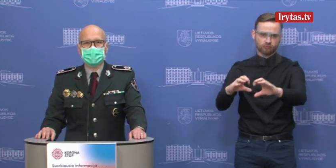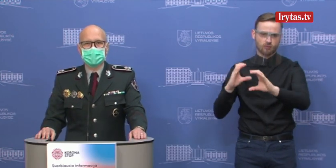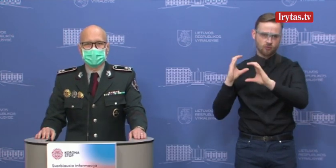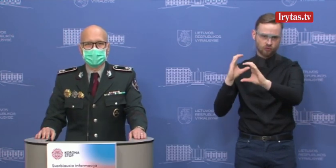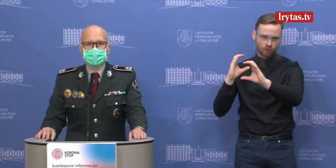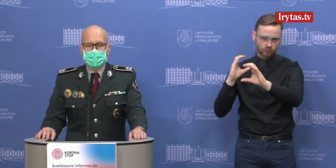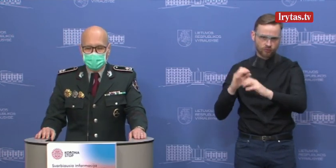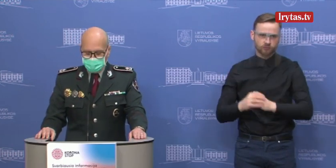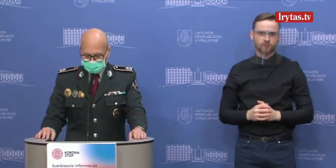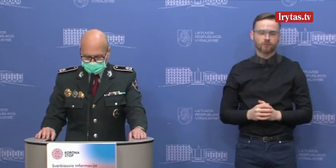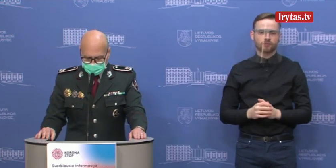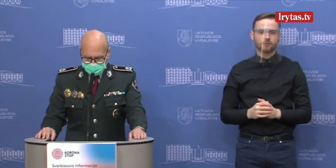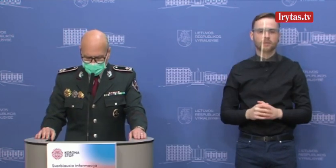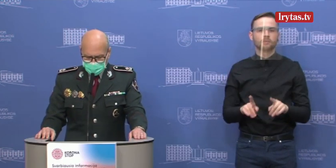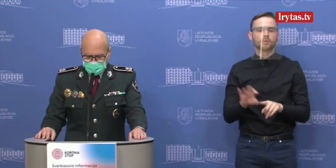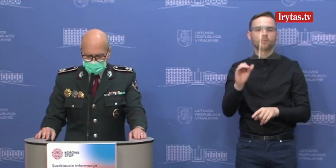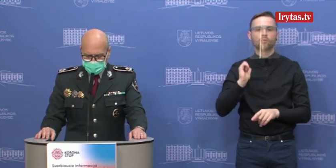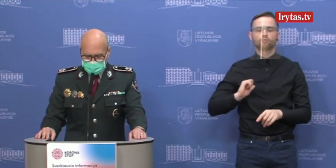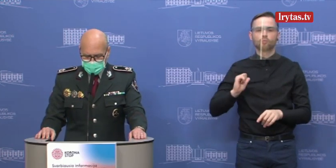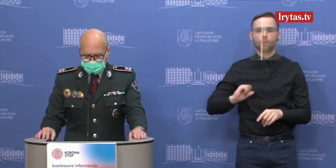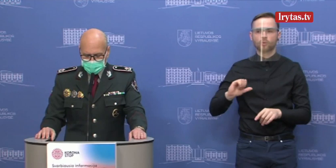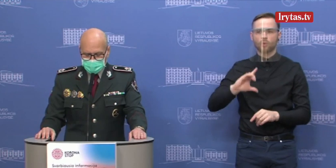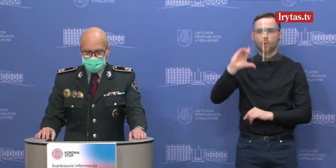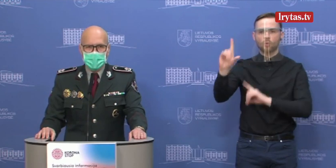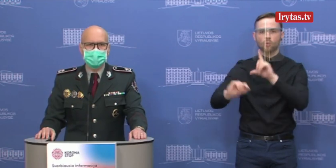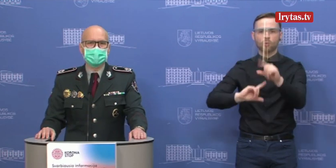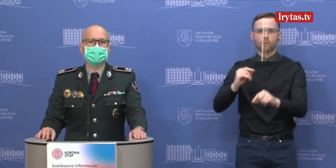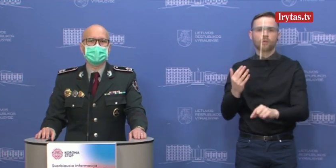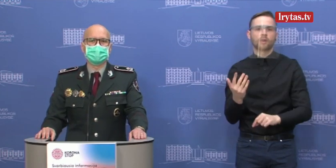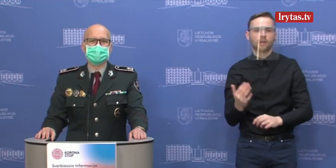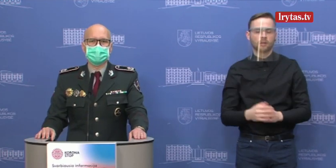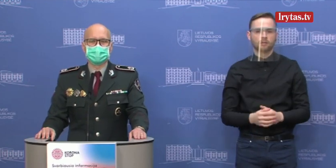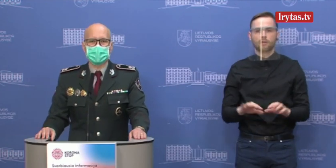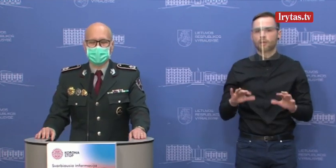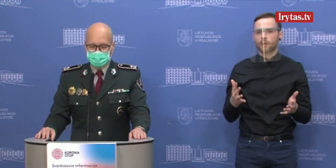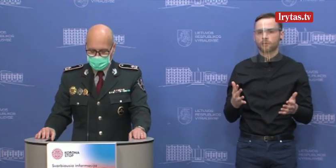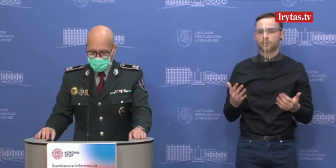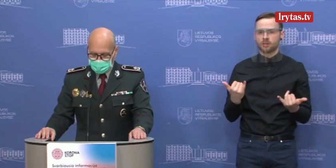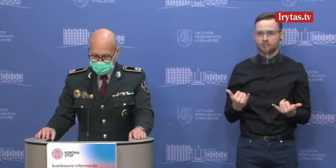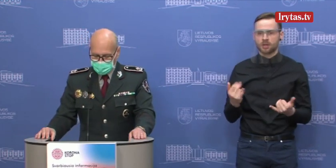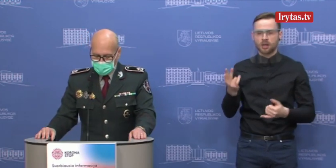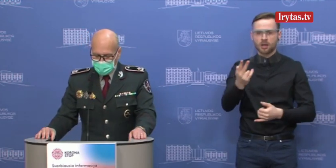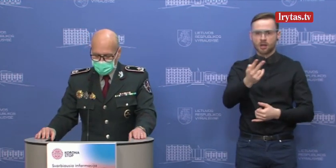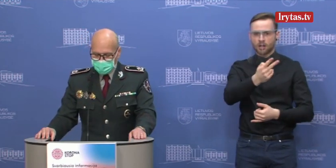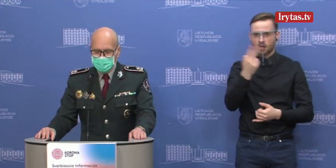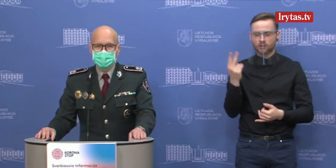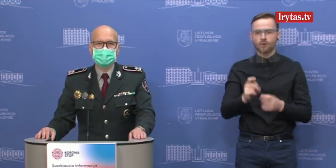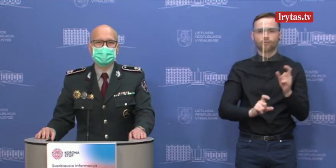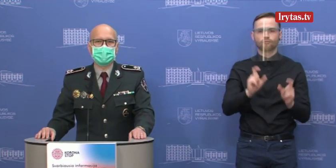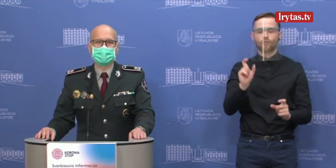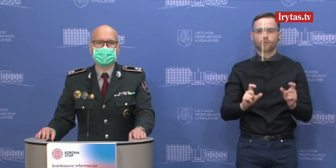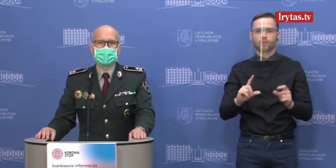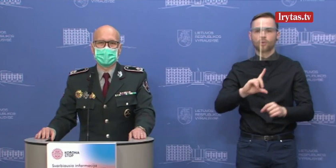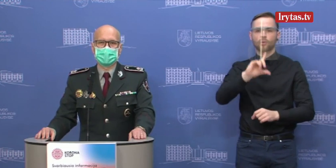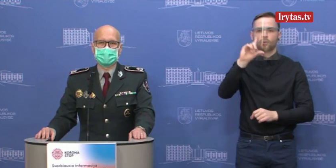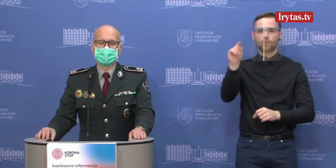apie keleivių veikimą per valstybės sieną, tai daugiausia mūsų piliečių ir keleivių